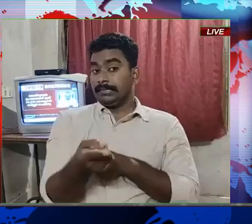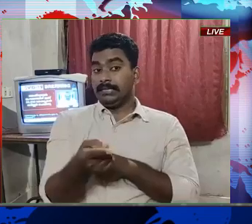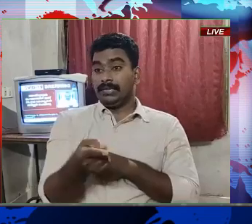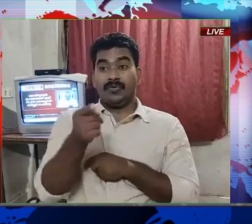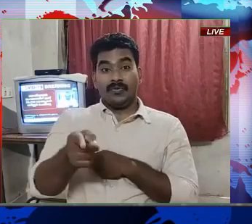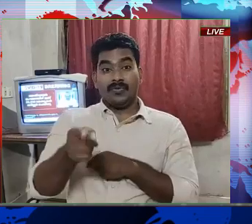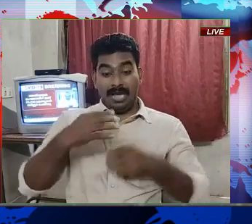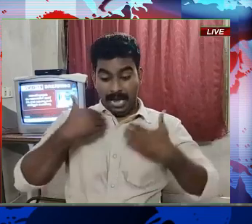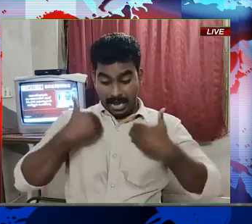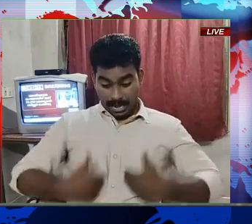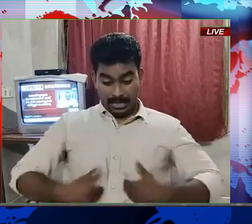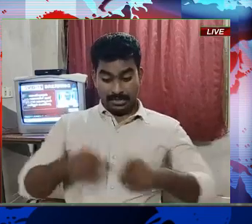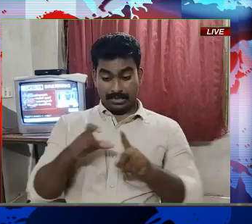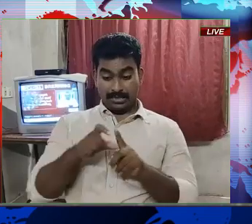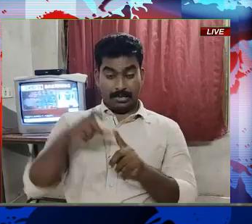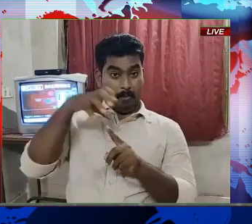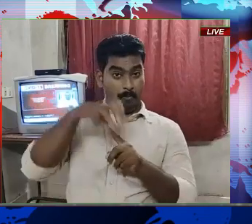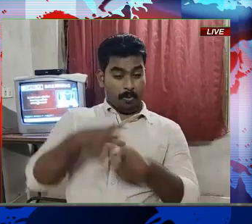രോഗം